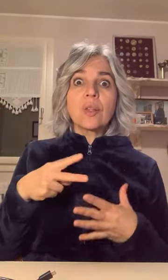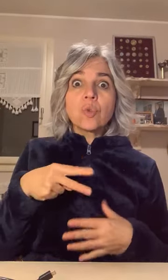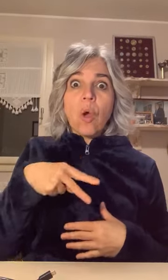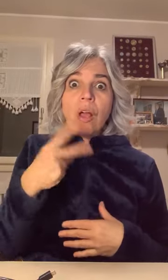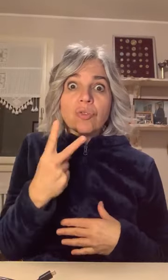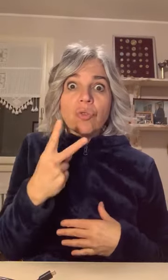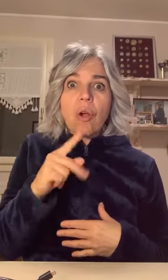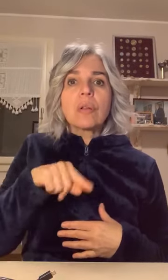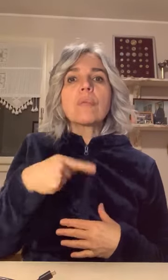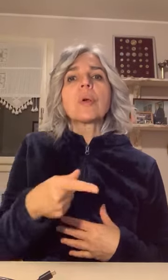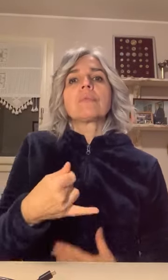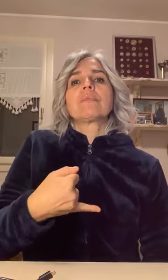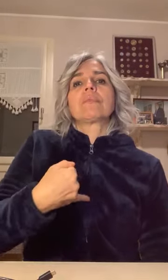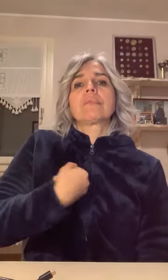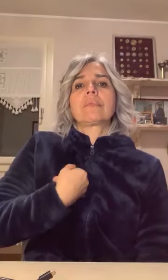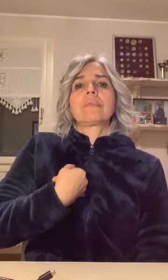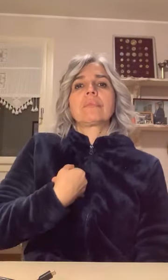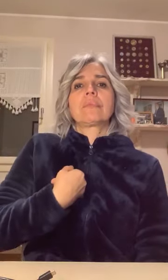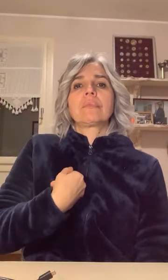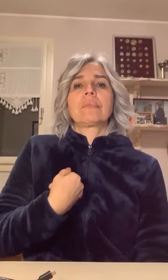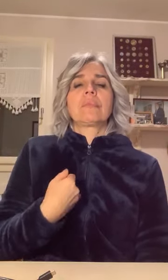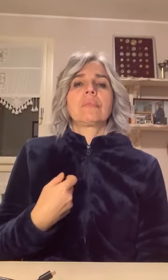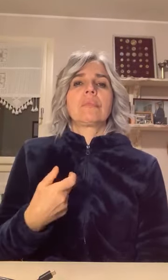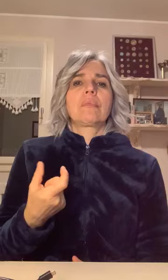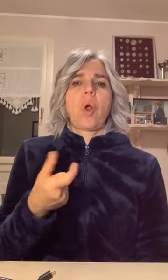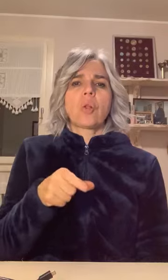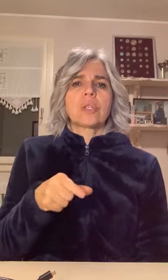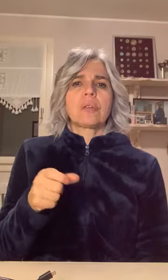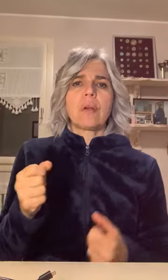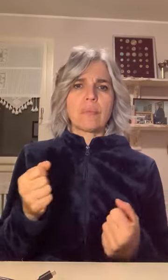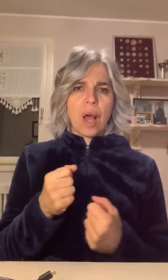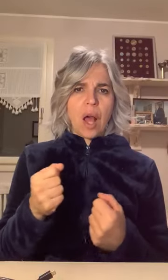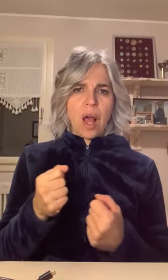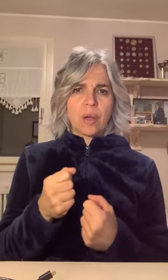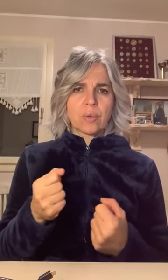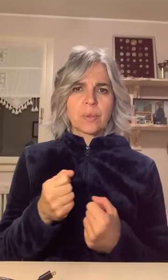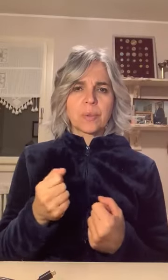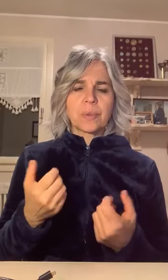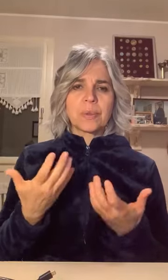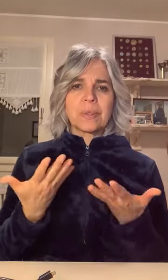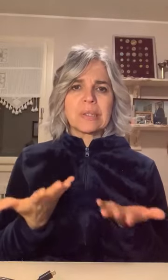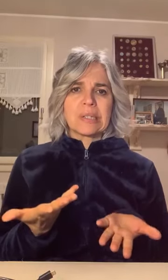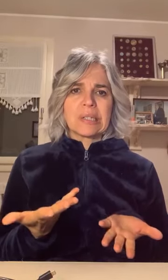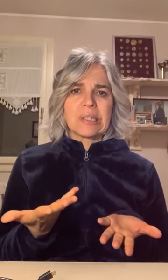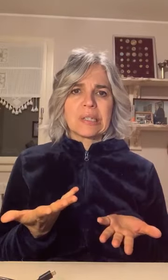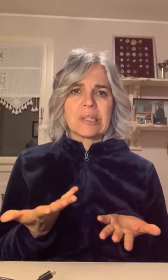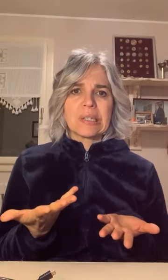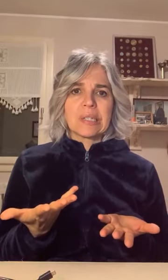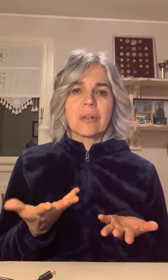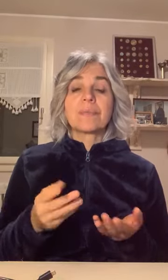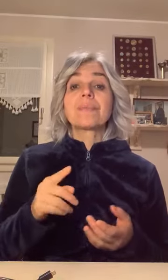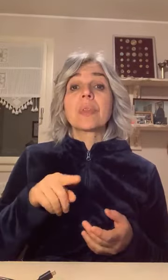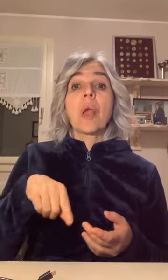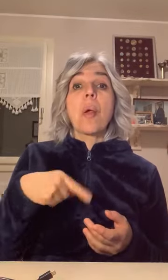di questo coronavirus e si è tolto la vita. Un'altra ancora, leggiamo qui, che teme di avere